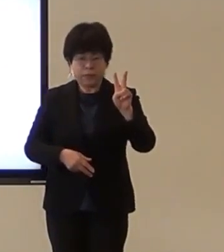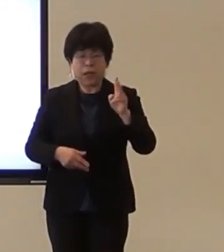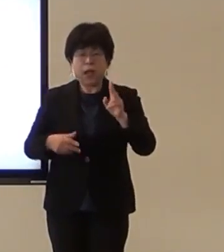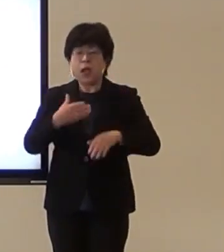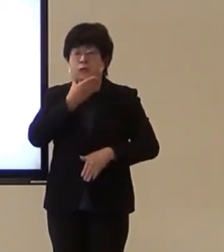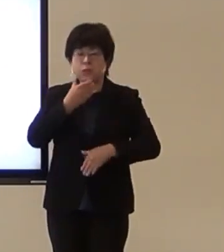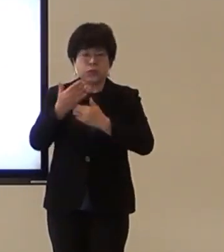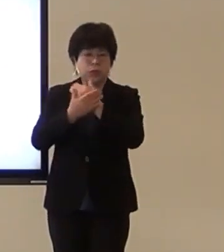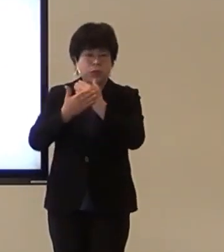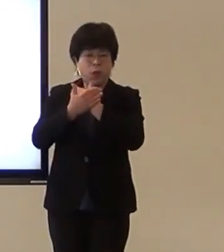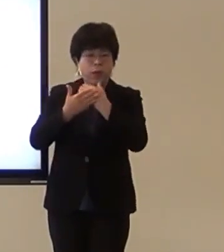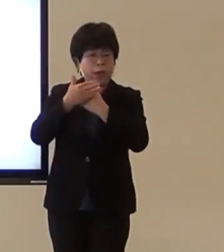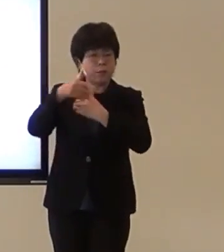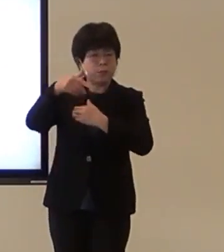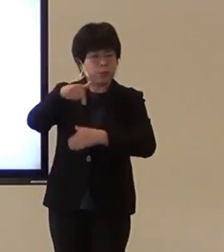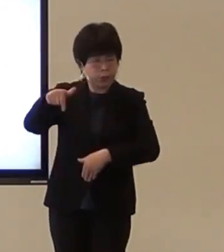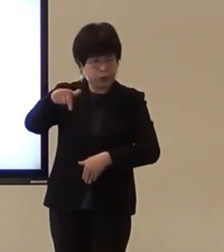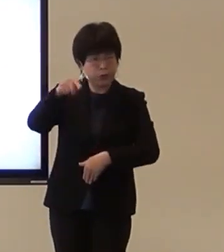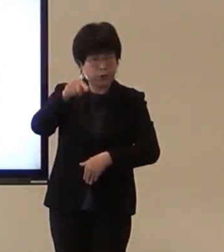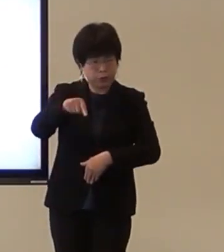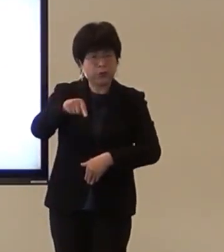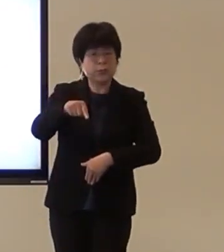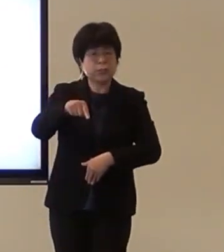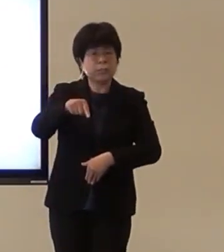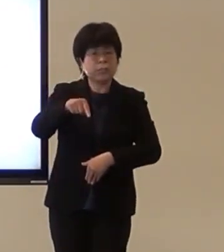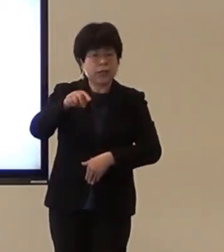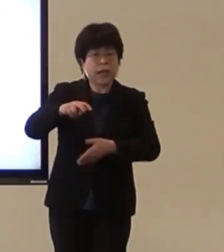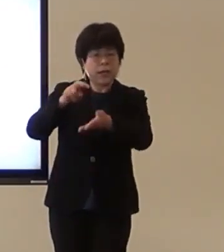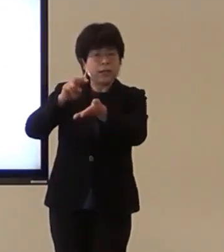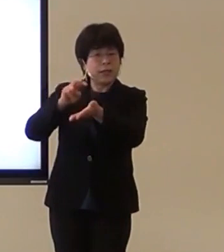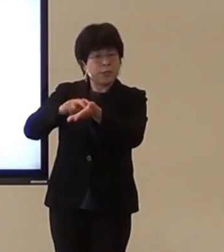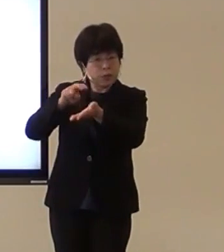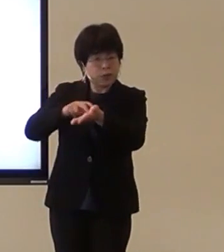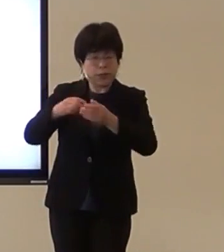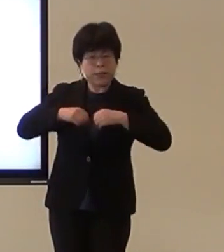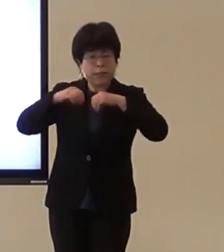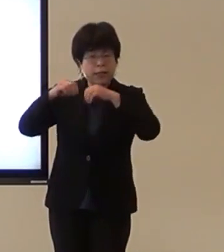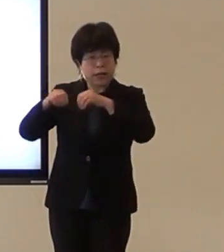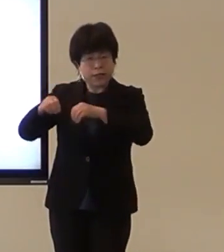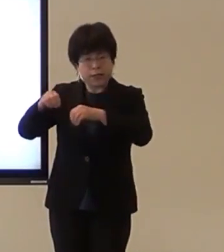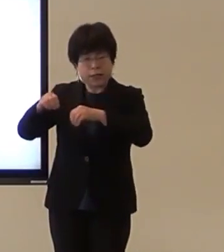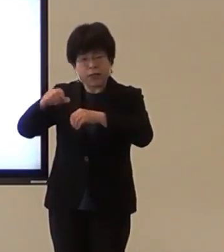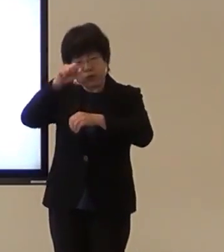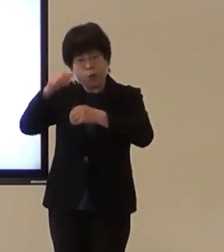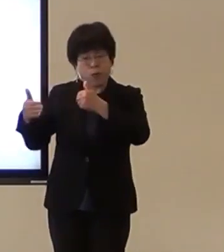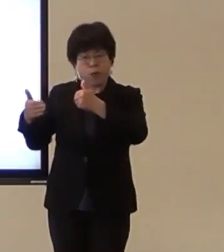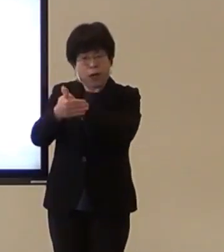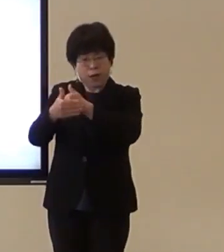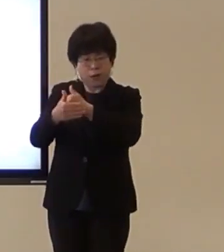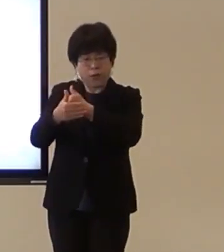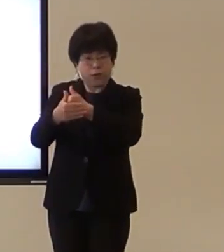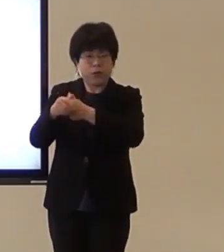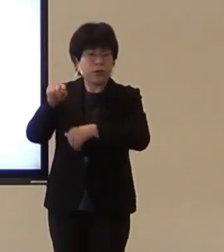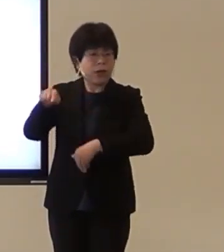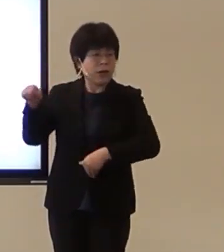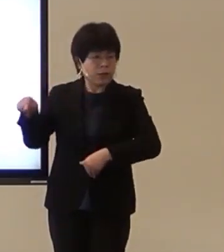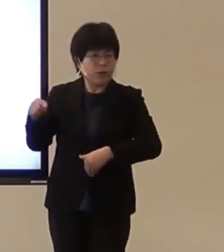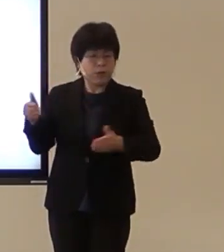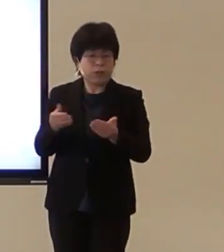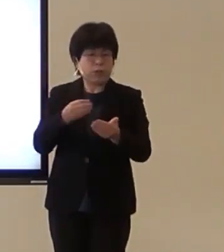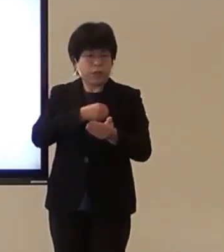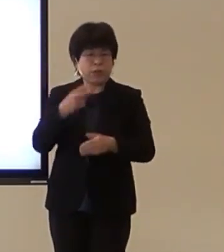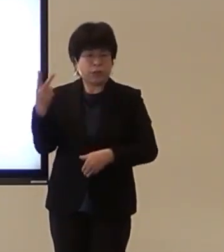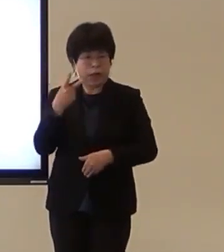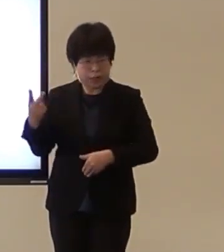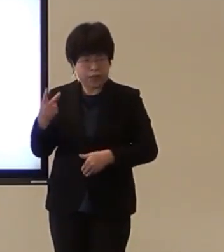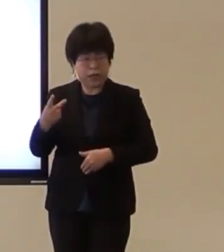健部医務感染症課に中に医務感染症課の職員2名と部内部外